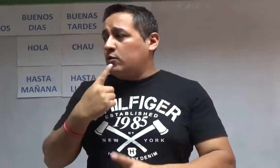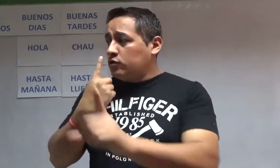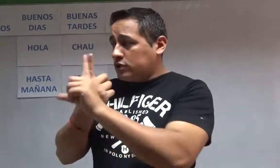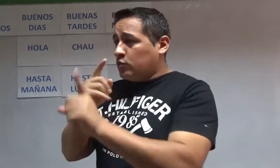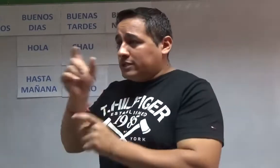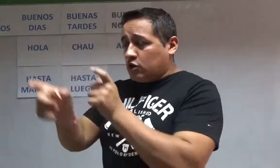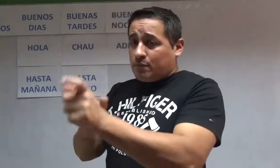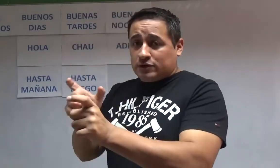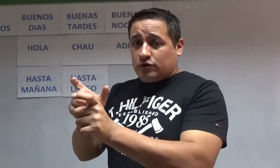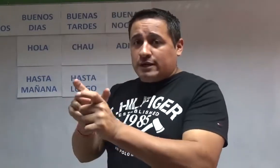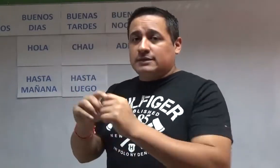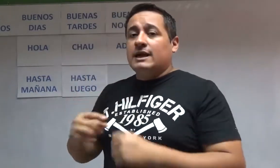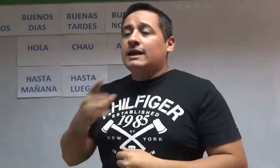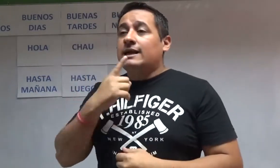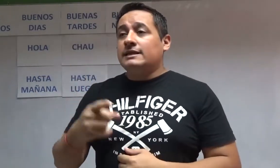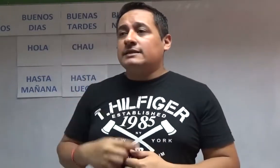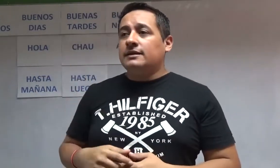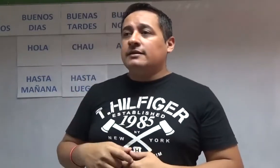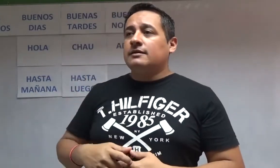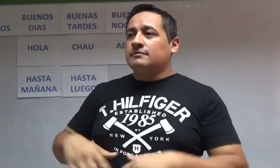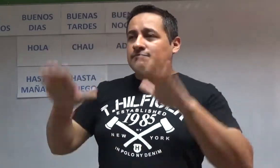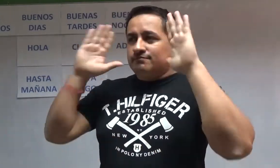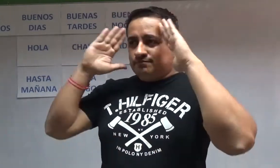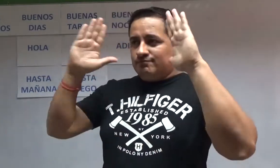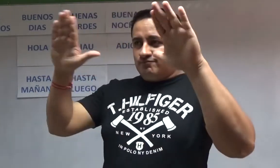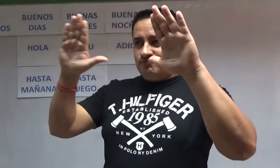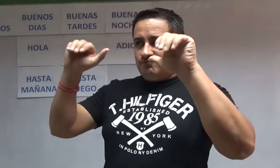cuando se encuentran con personas, le dicen,